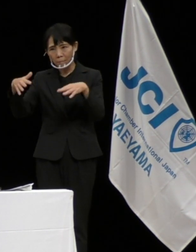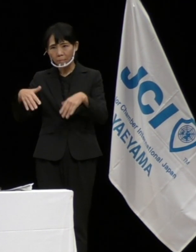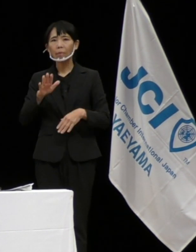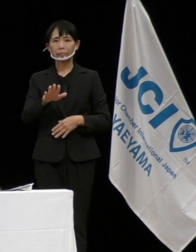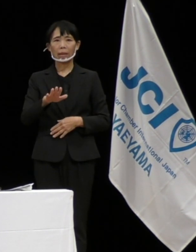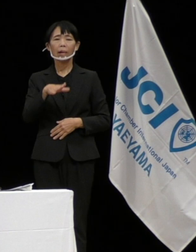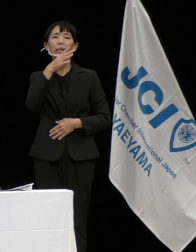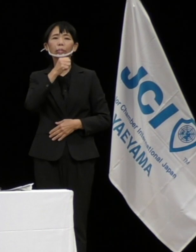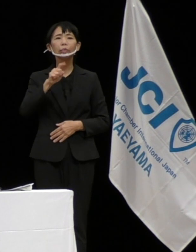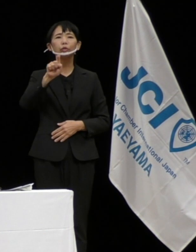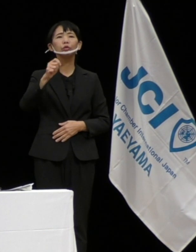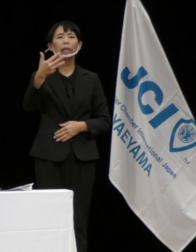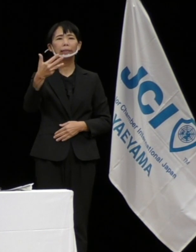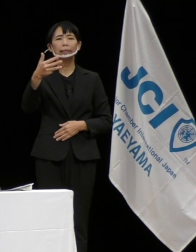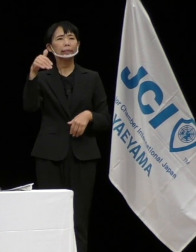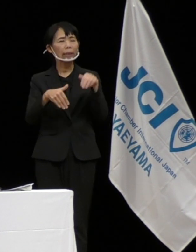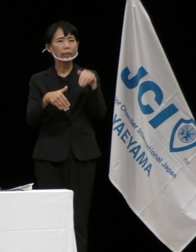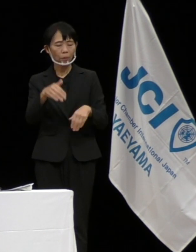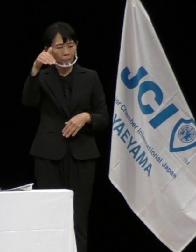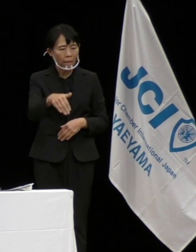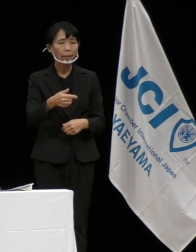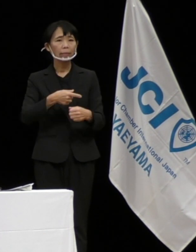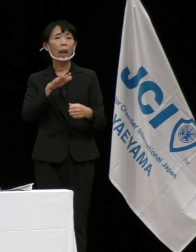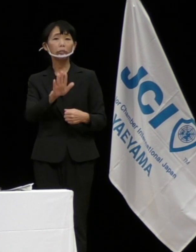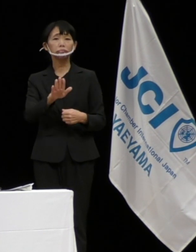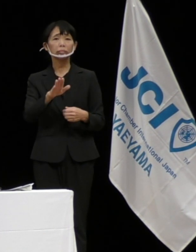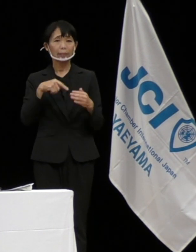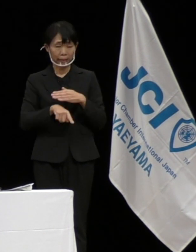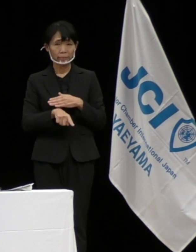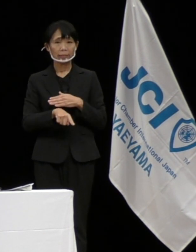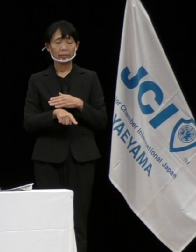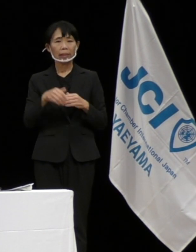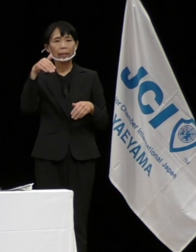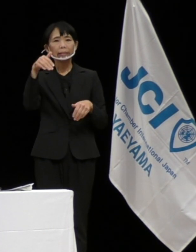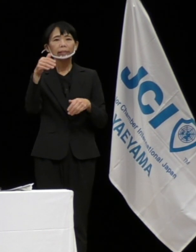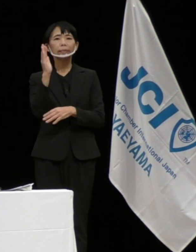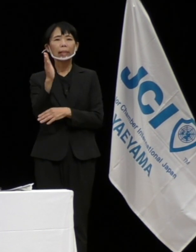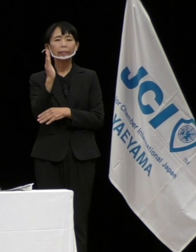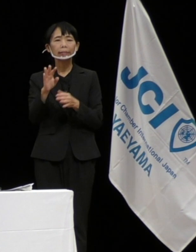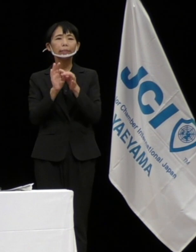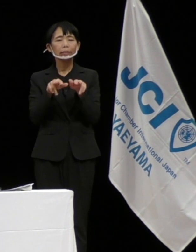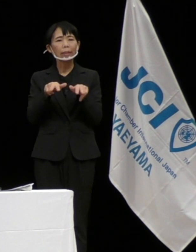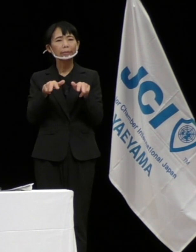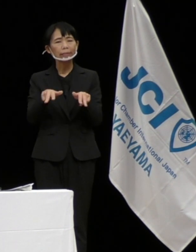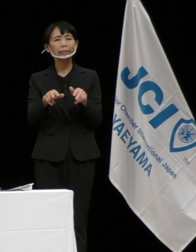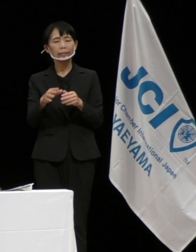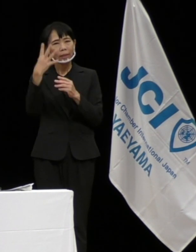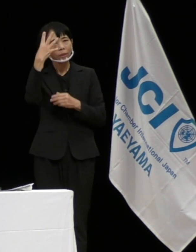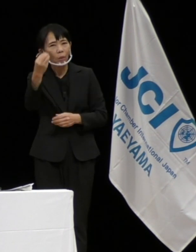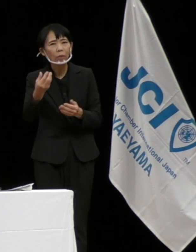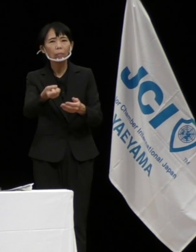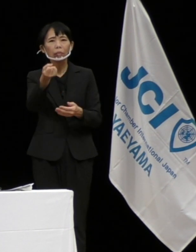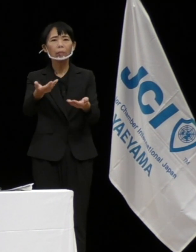で選挙に関われる政治に興味を持っていただいてこの場に来ていただいたことを感謝申し上げますこれからの